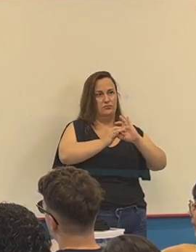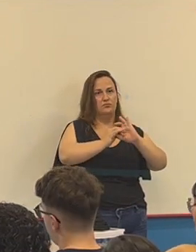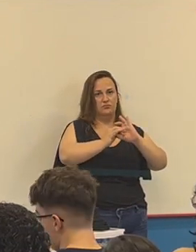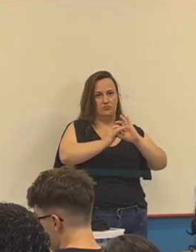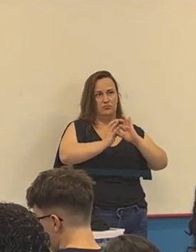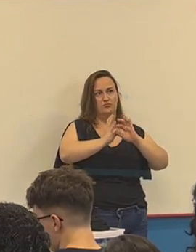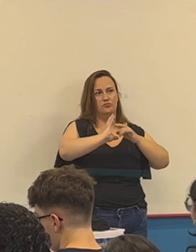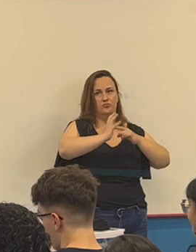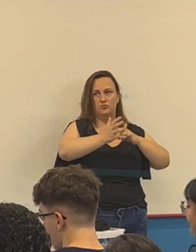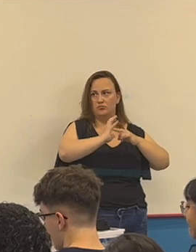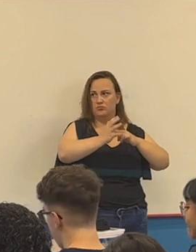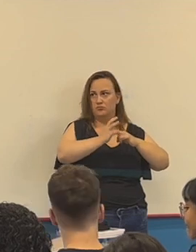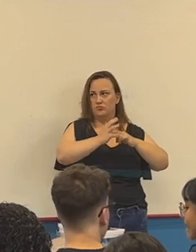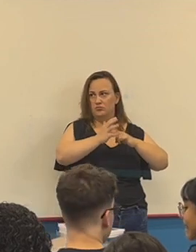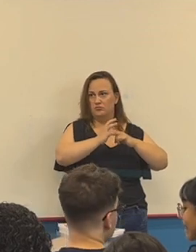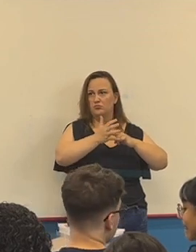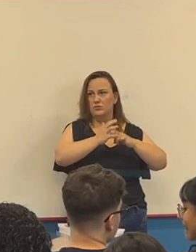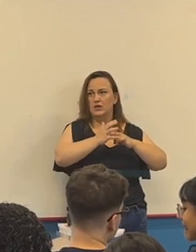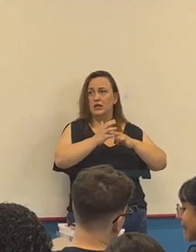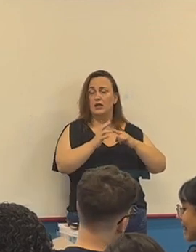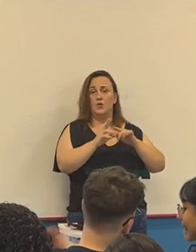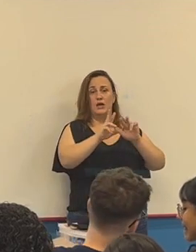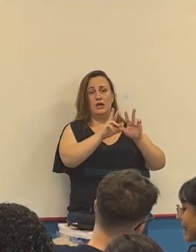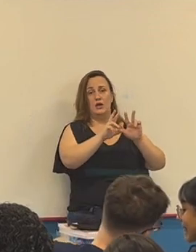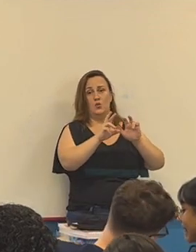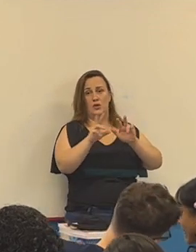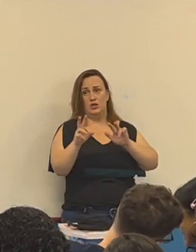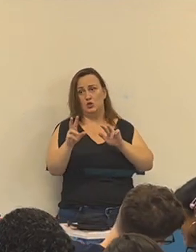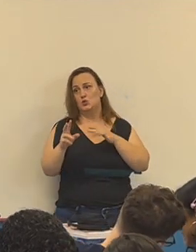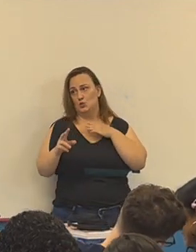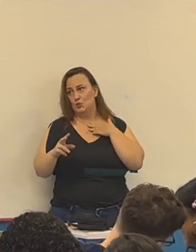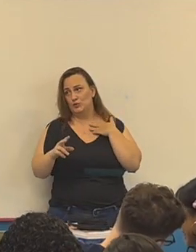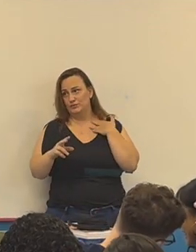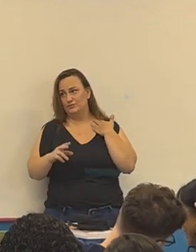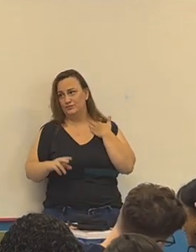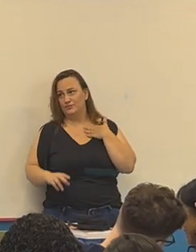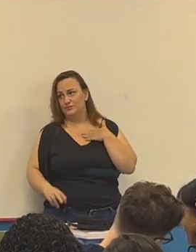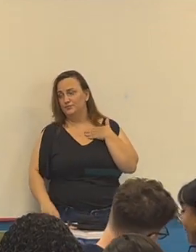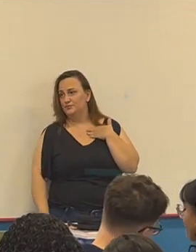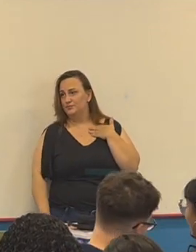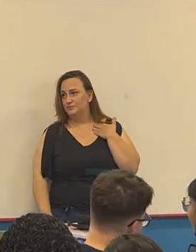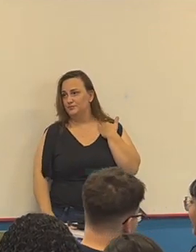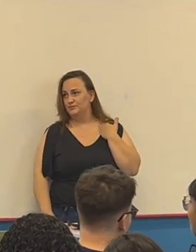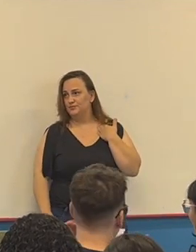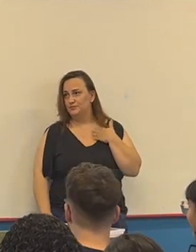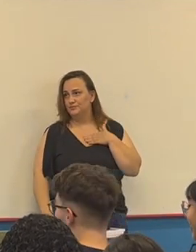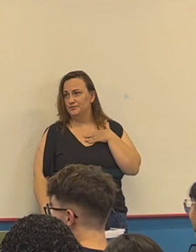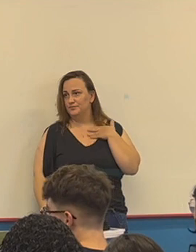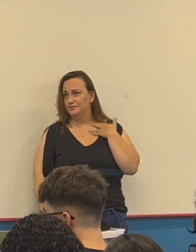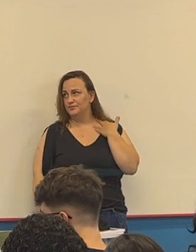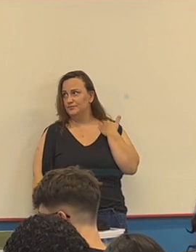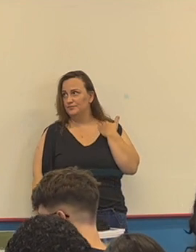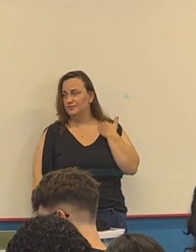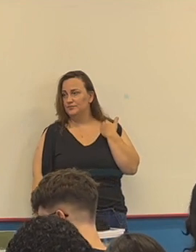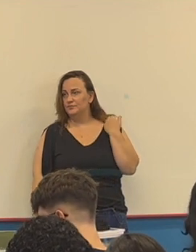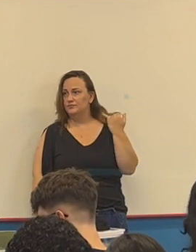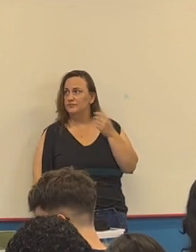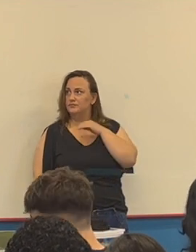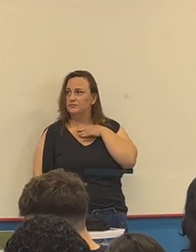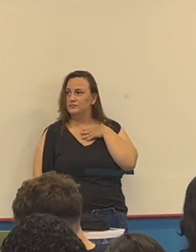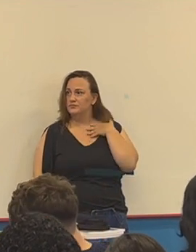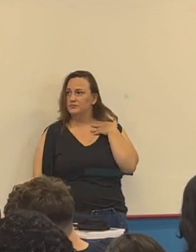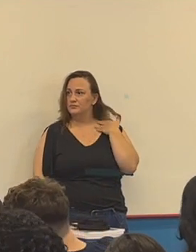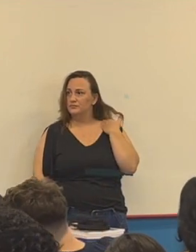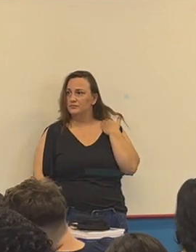buscando assuntos para poder pintar e fazer uma instalação, entendeu? Então isso realmente parece ser muito vago, né? Pô, você está